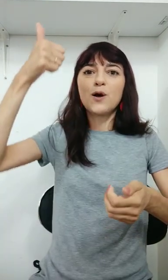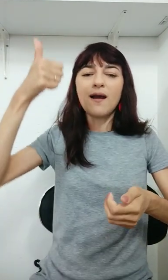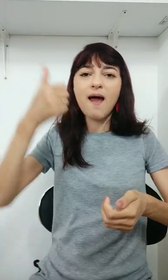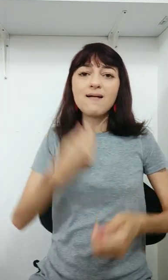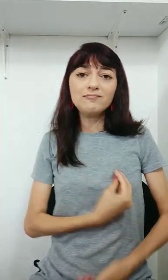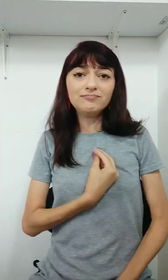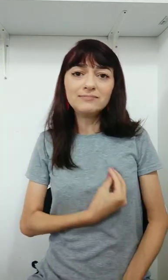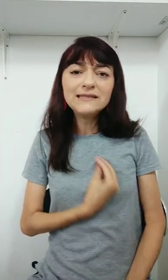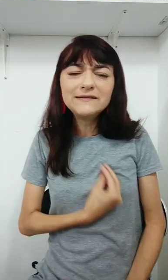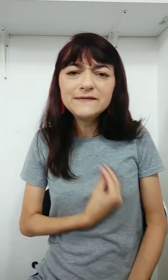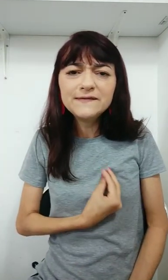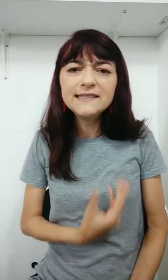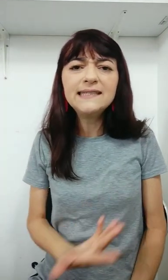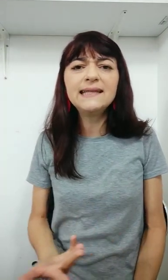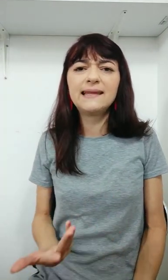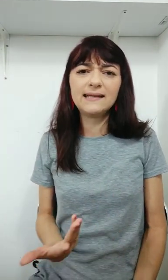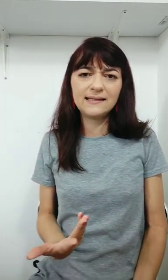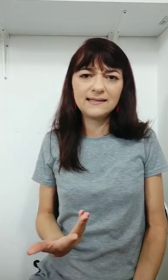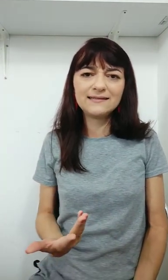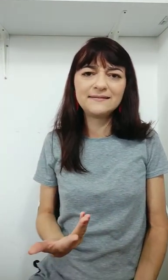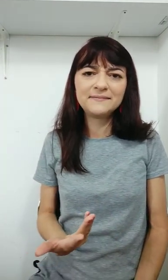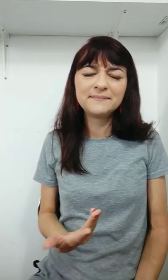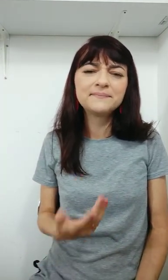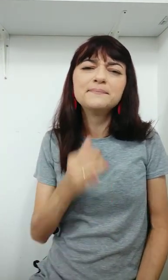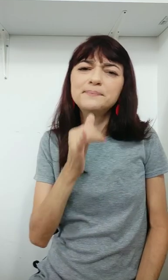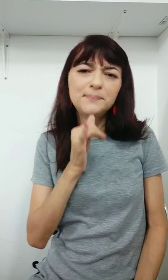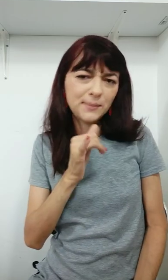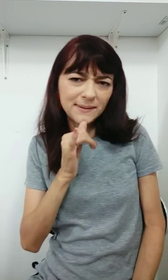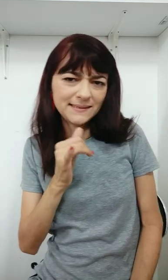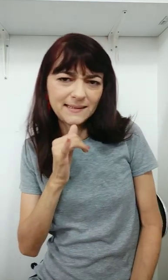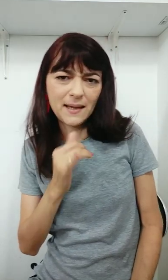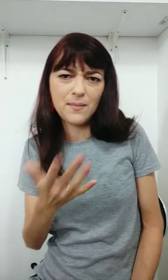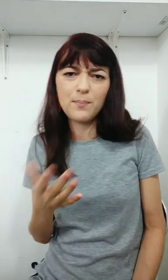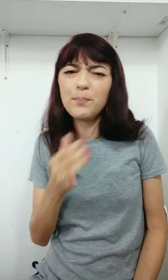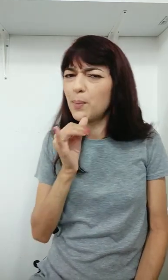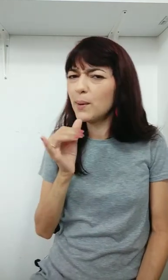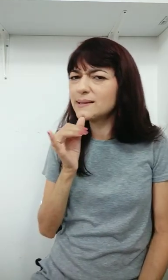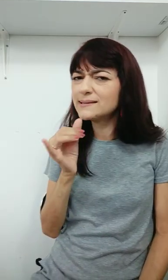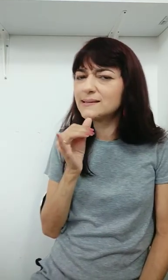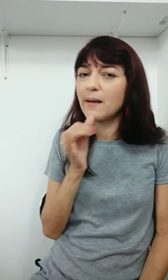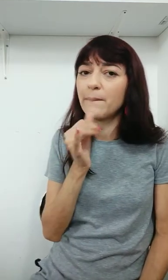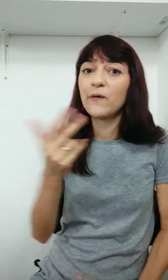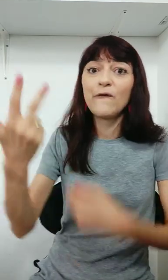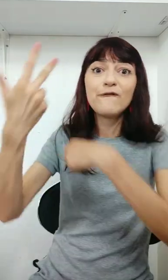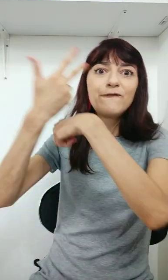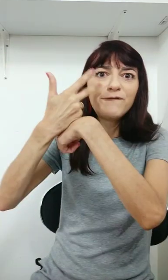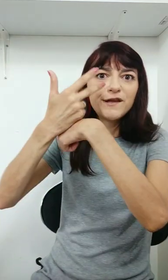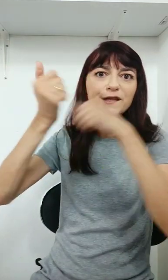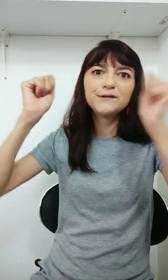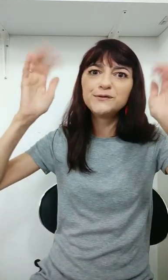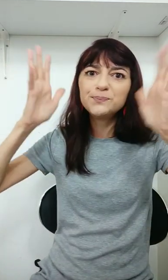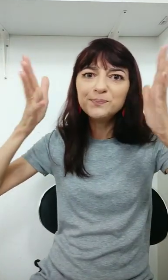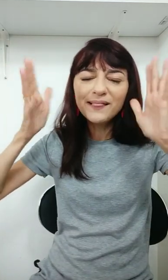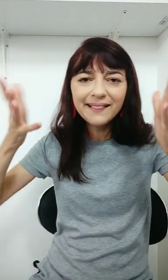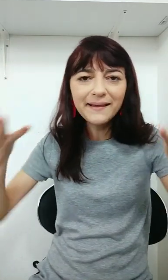Então, ou seja, essas questões culturais acabam lhe gerando adaptações exatamente para que os surdos, né, eles